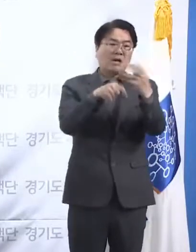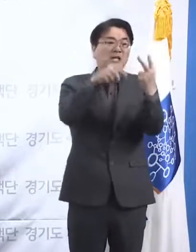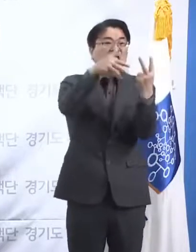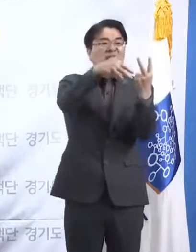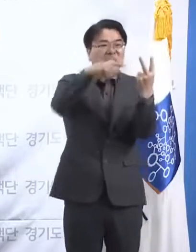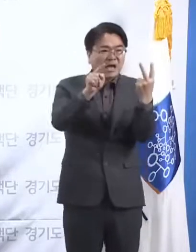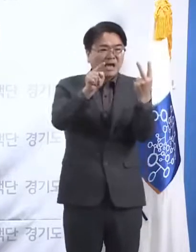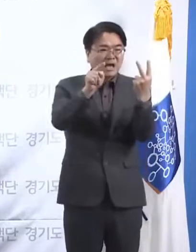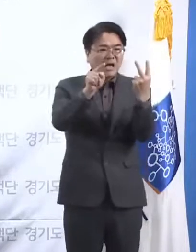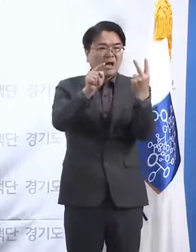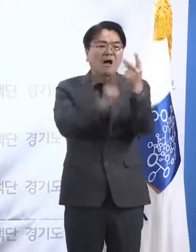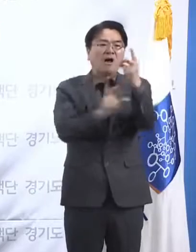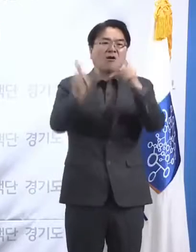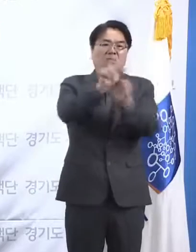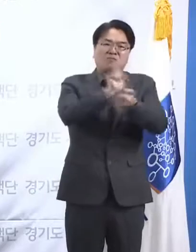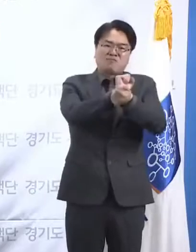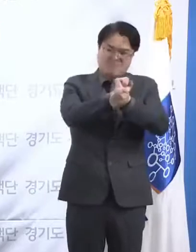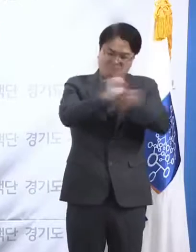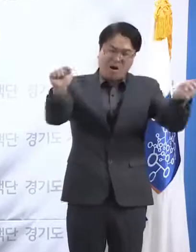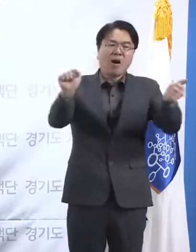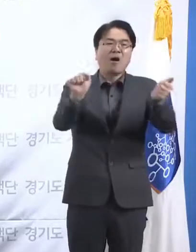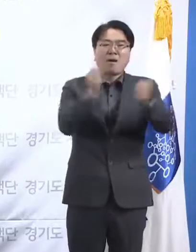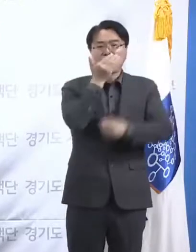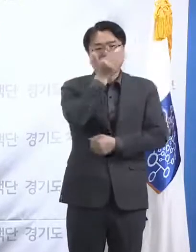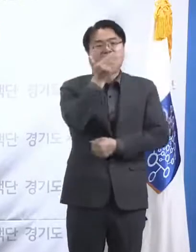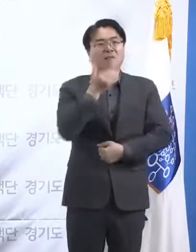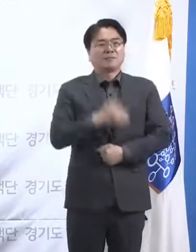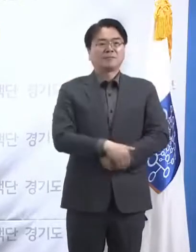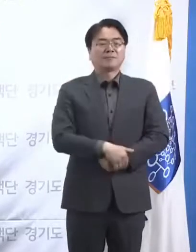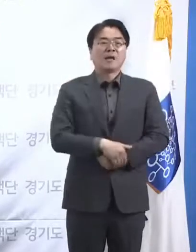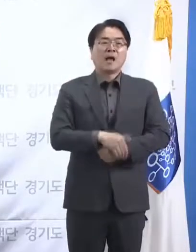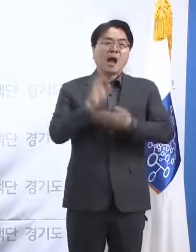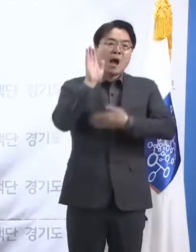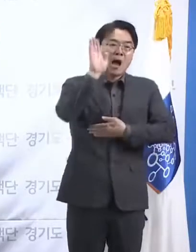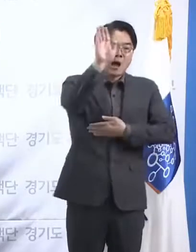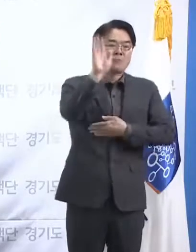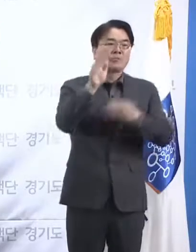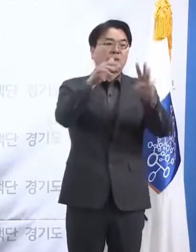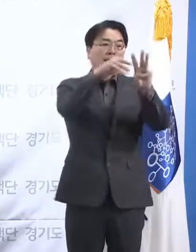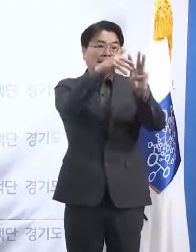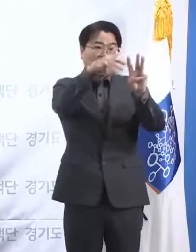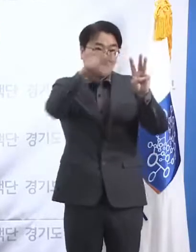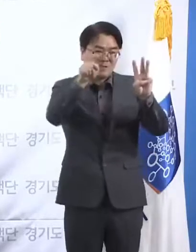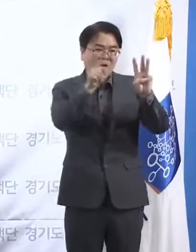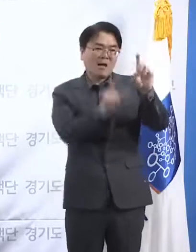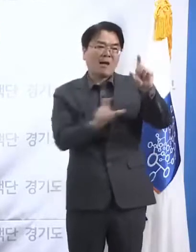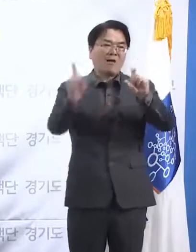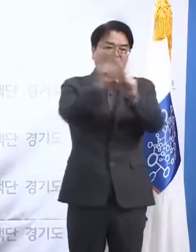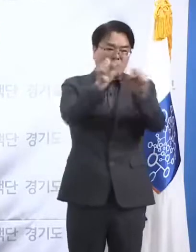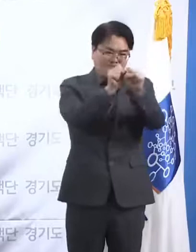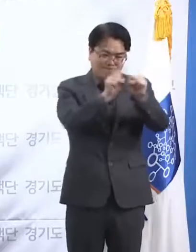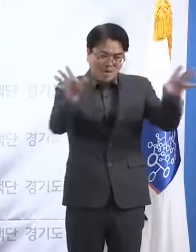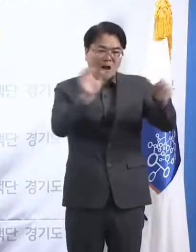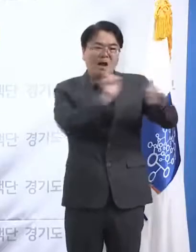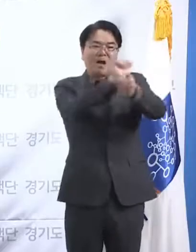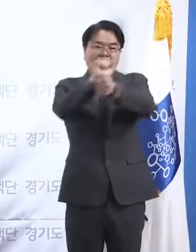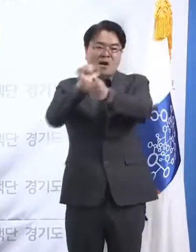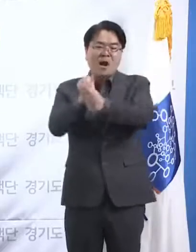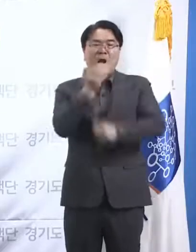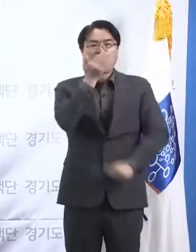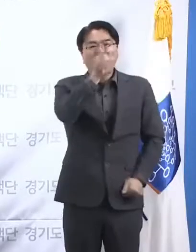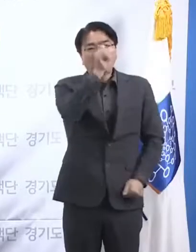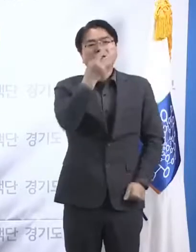2차 감염이 확산될 가능성이 매우 큽니다. 앞으로 3차 대규모 집단 감염이 발생할지